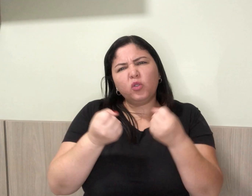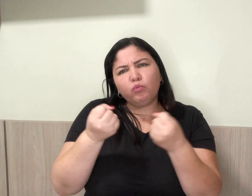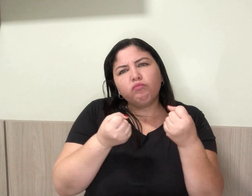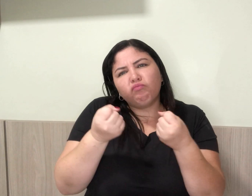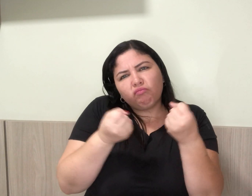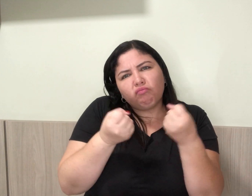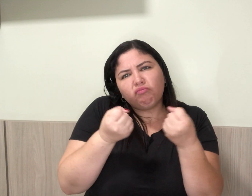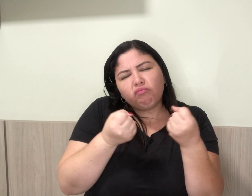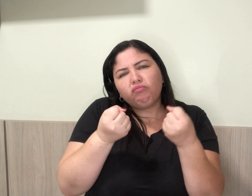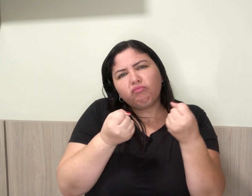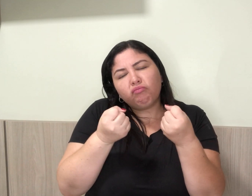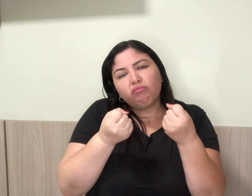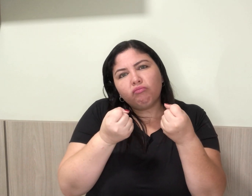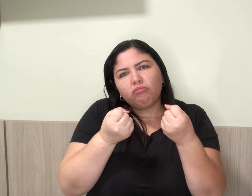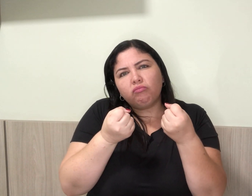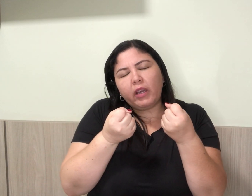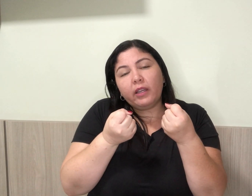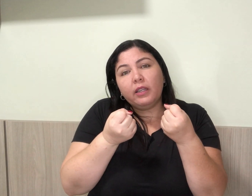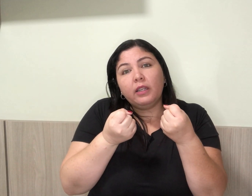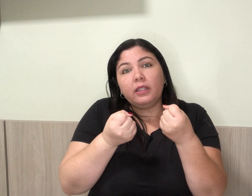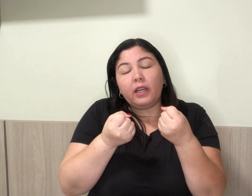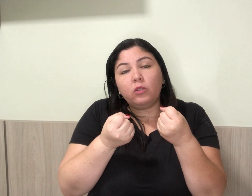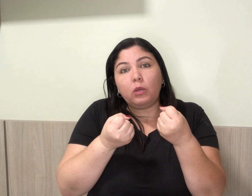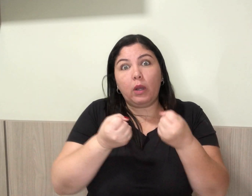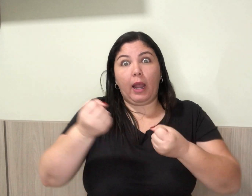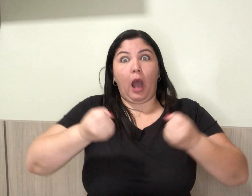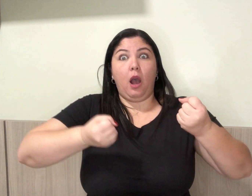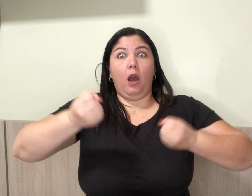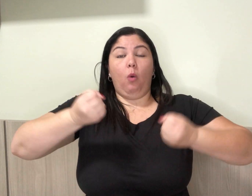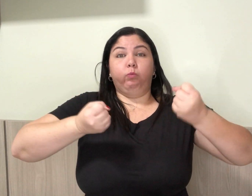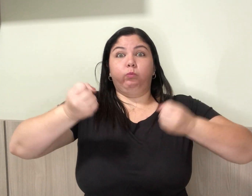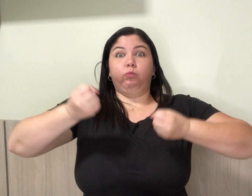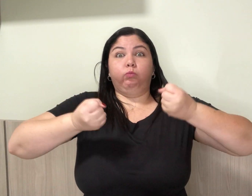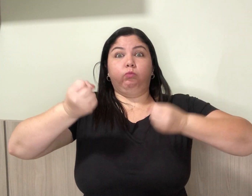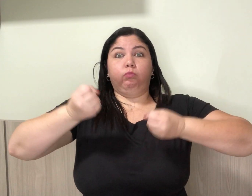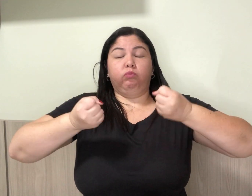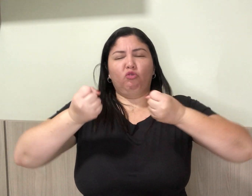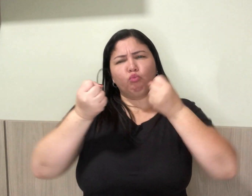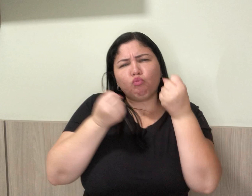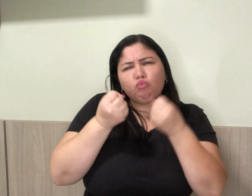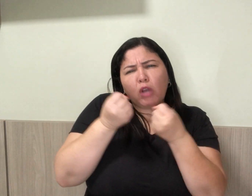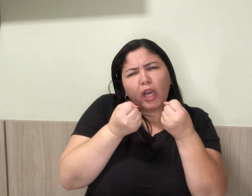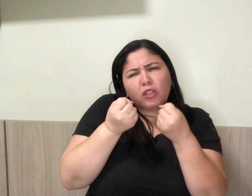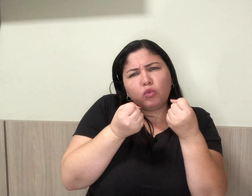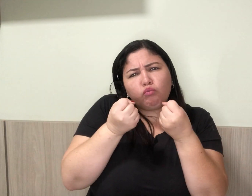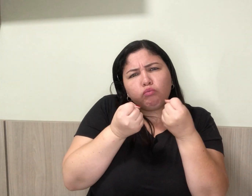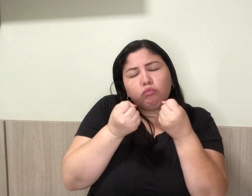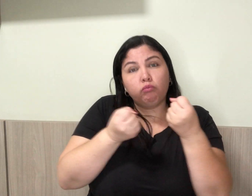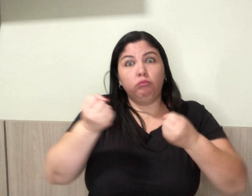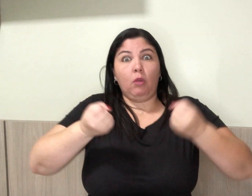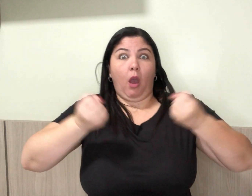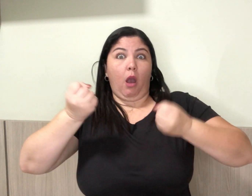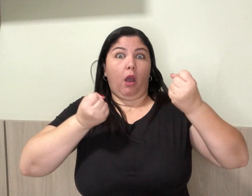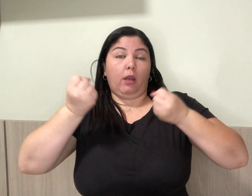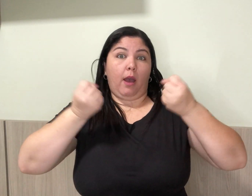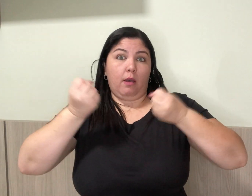Carrinho, né? E aí eu tenho o carrão. Carrinho,